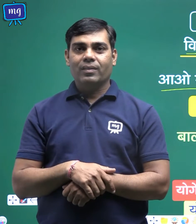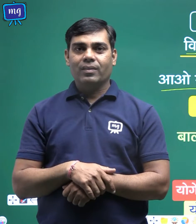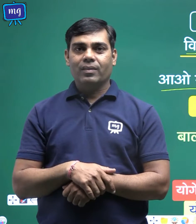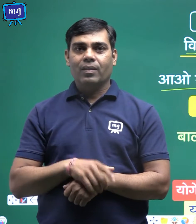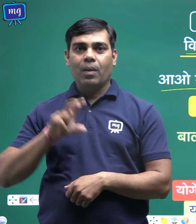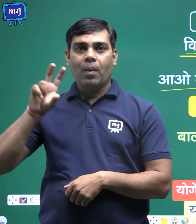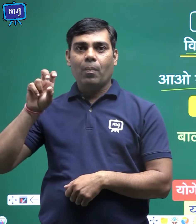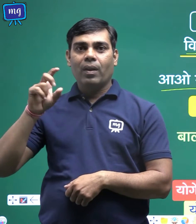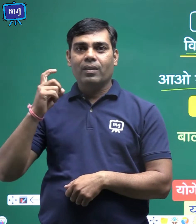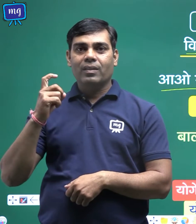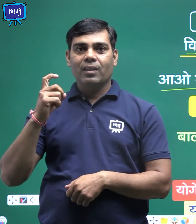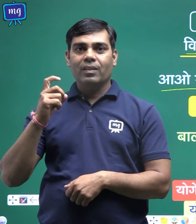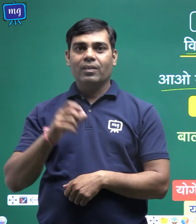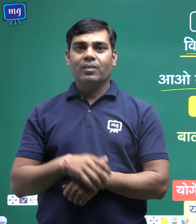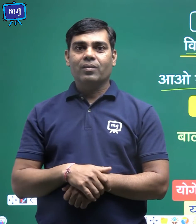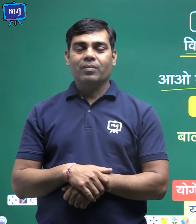पाठ 7।